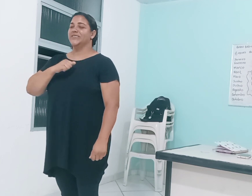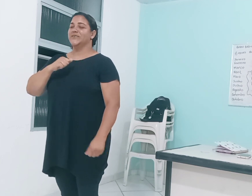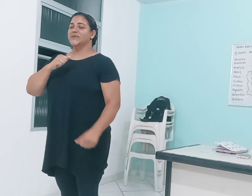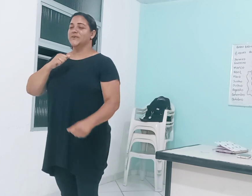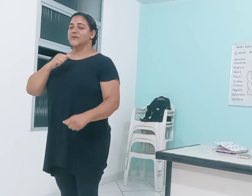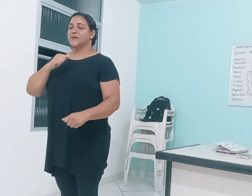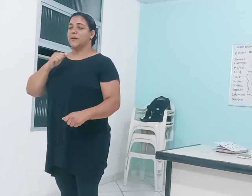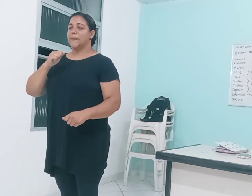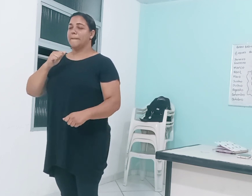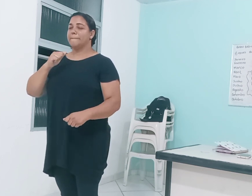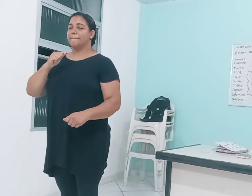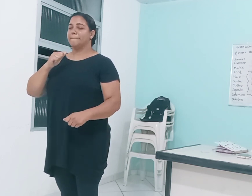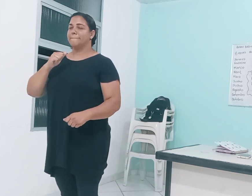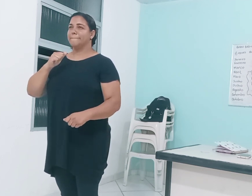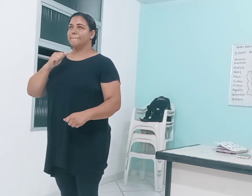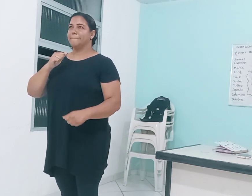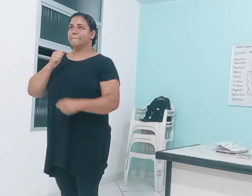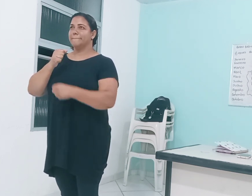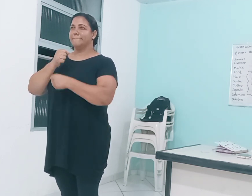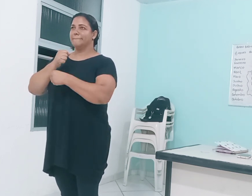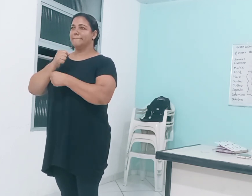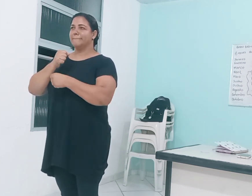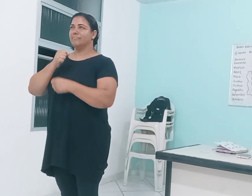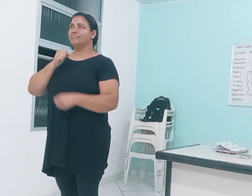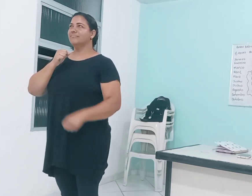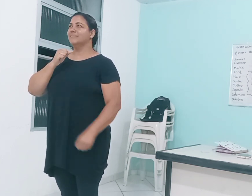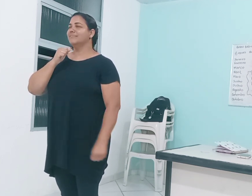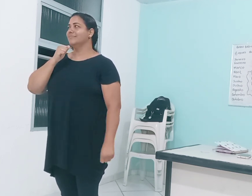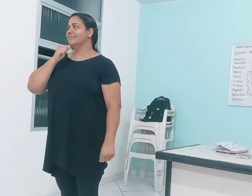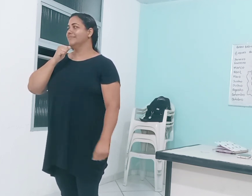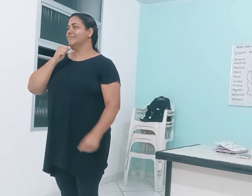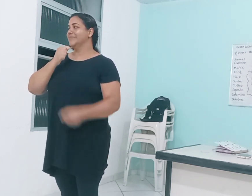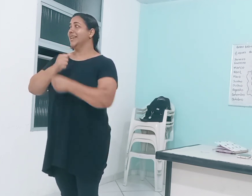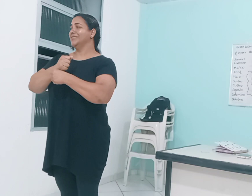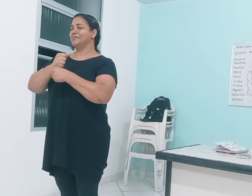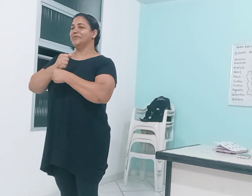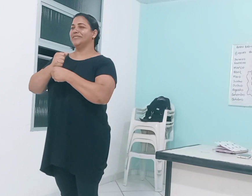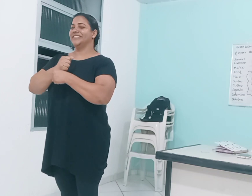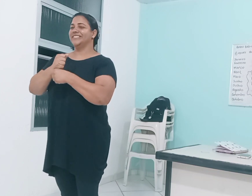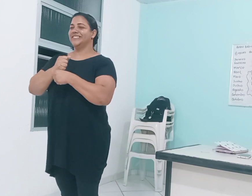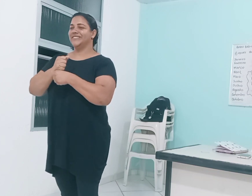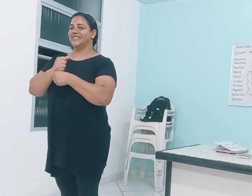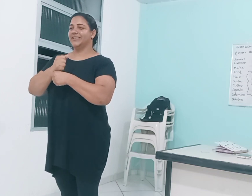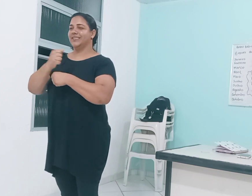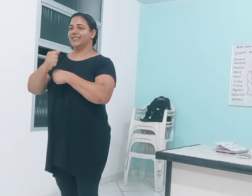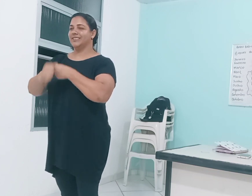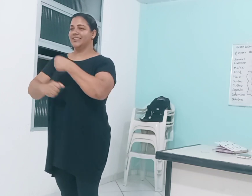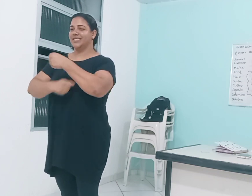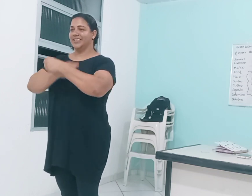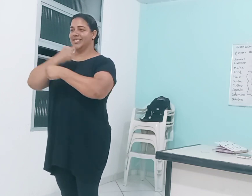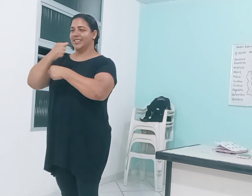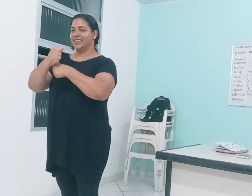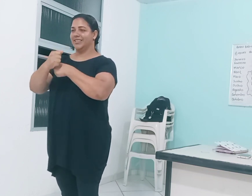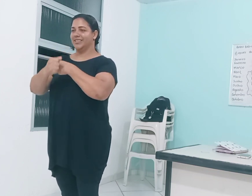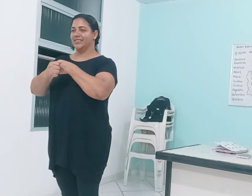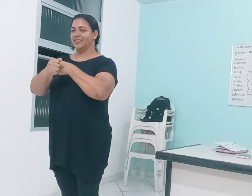do ano. Cadê São João? Isso mesmo. Não volta para trás. Para